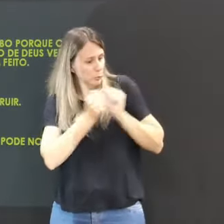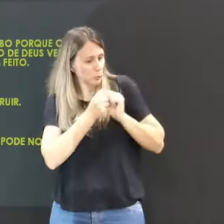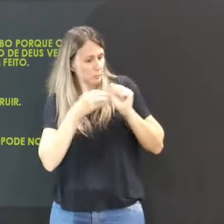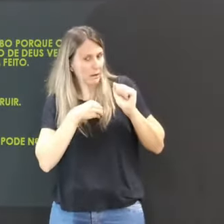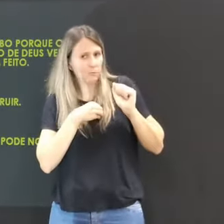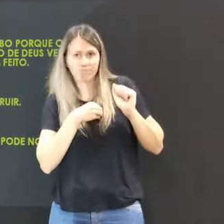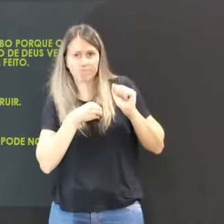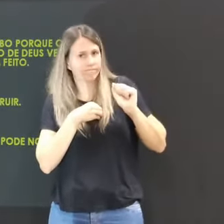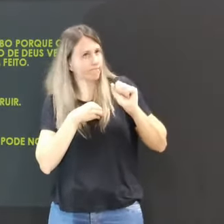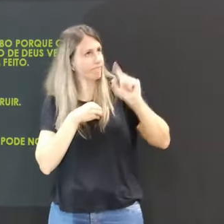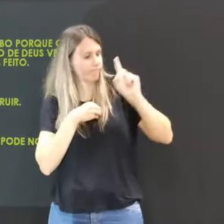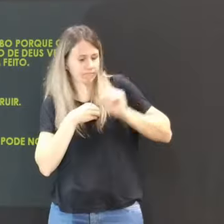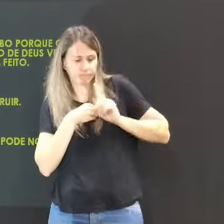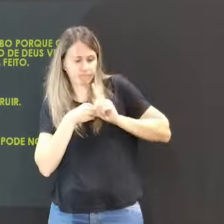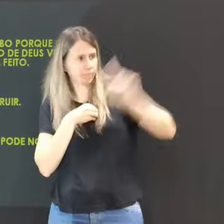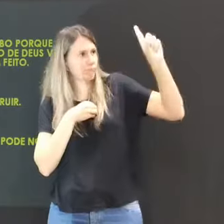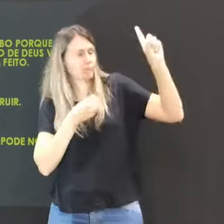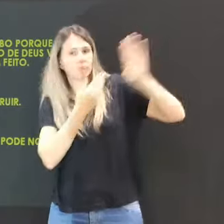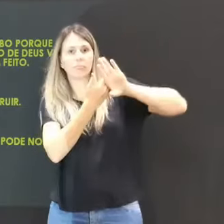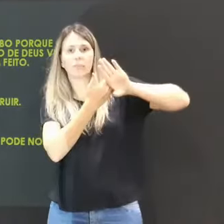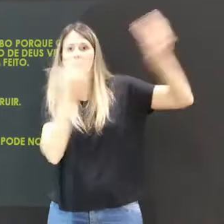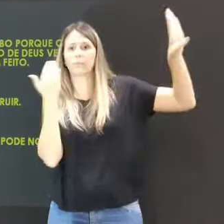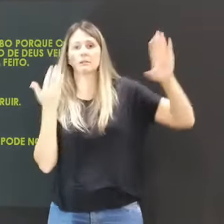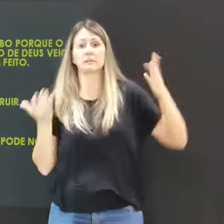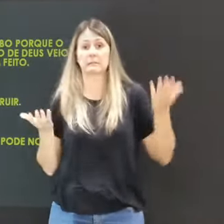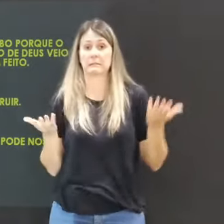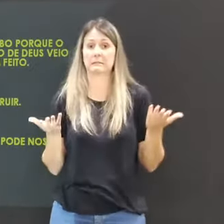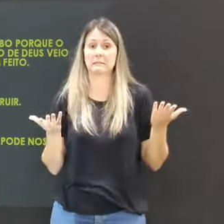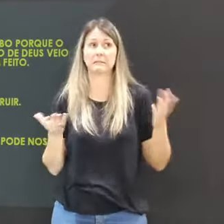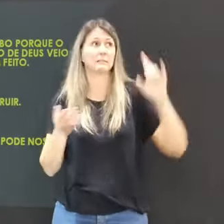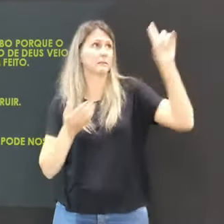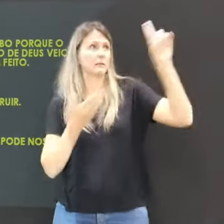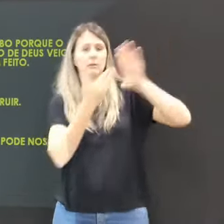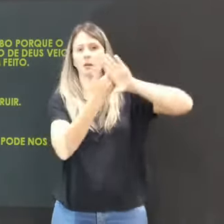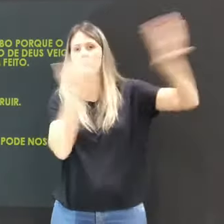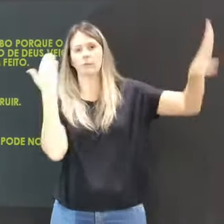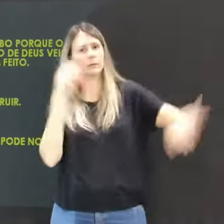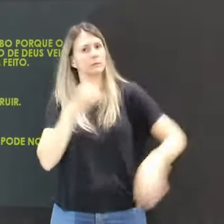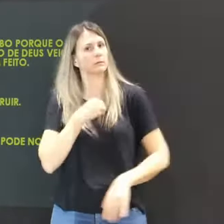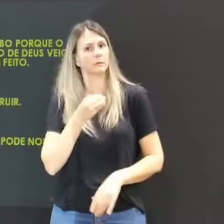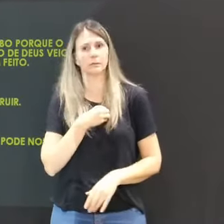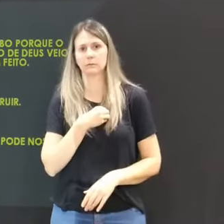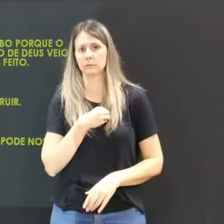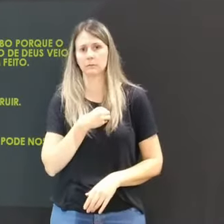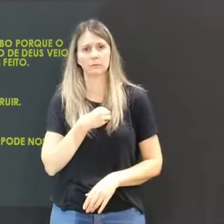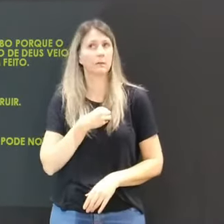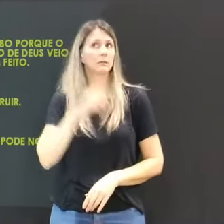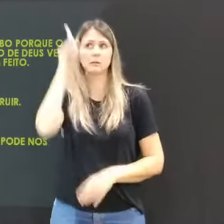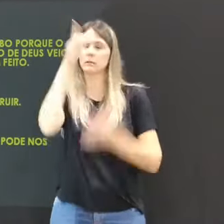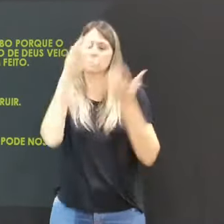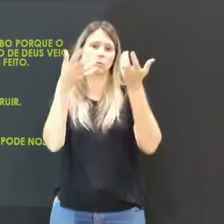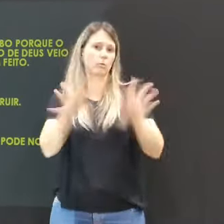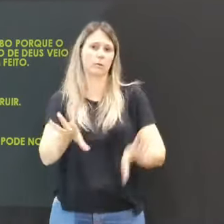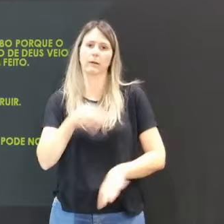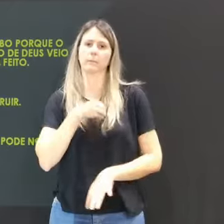Deus junto comigo, ele não vai. Deus dentro da minha vida cheia de pecado, não. Deus vai se afastar de nós. Deus, ele não compartilha com o pecado. Deus, ele não